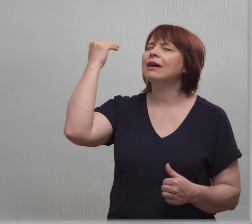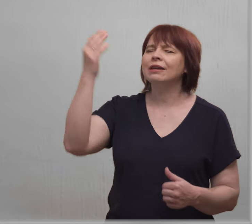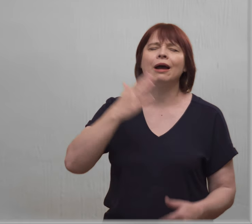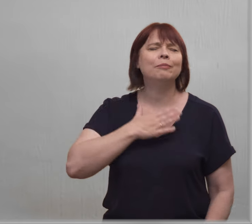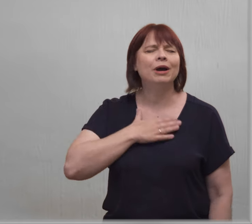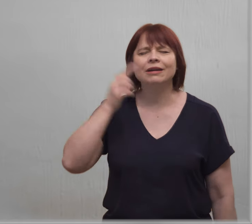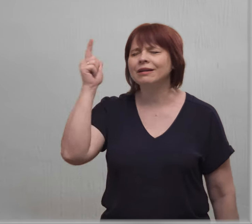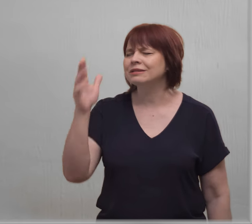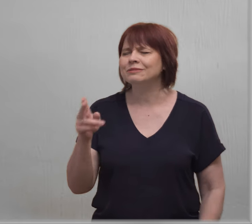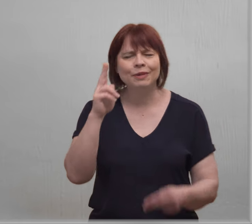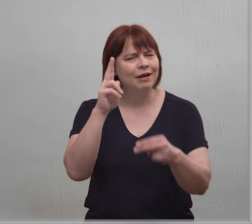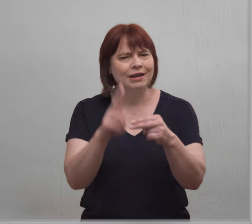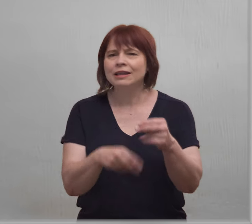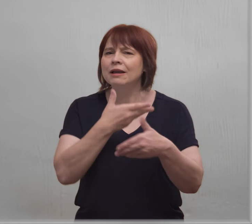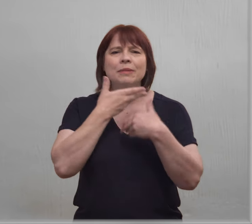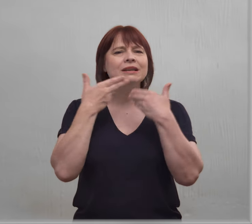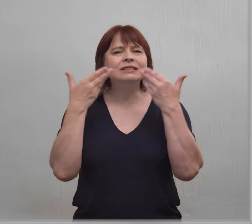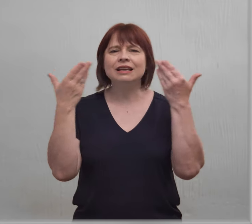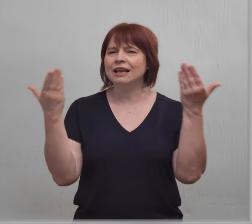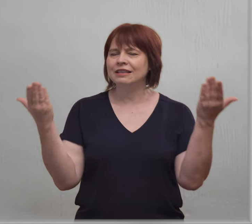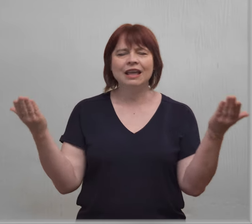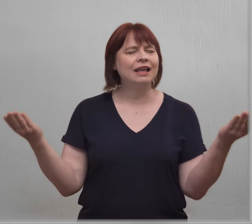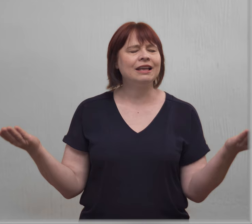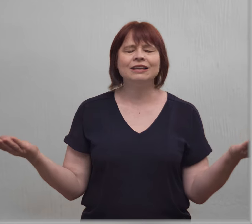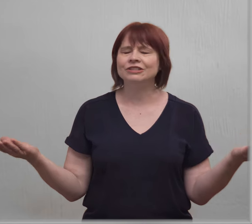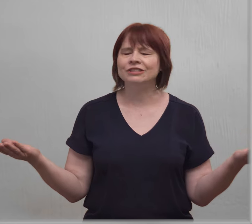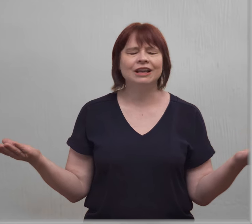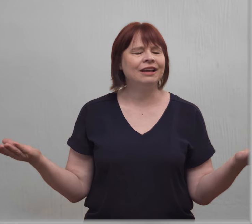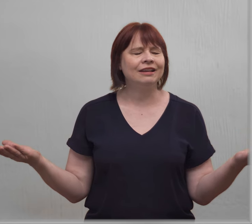любовь твоя, мой Господь.